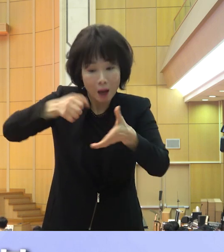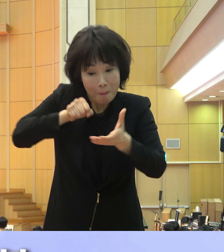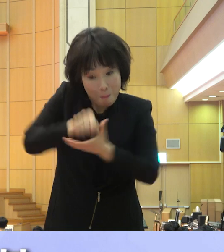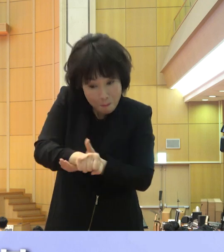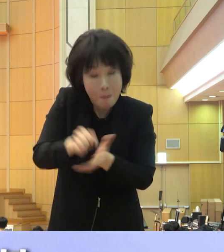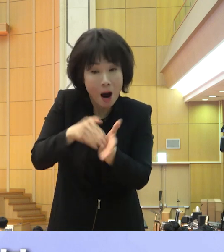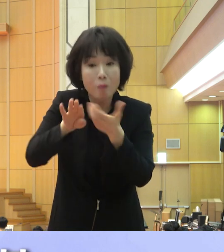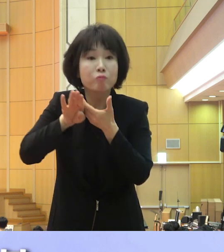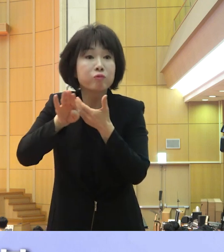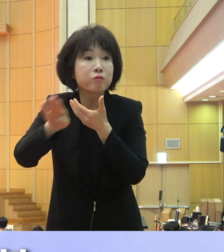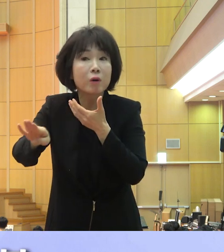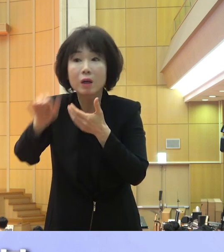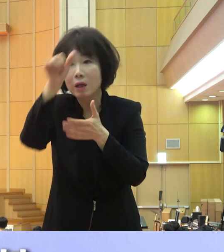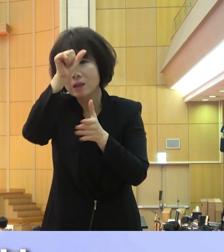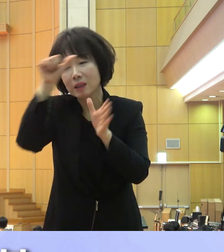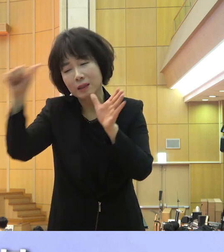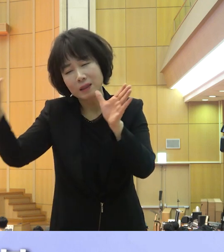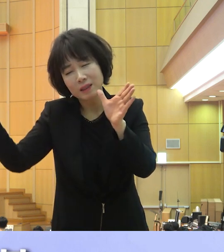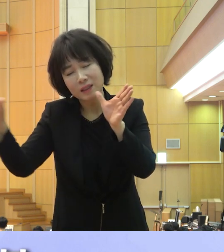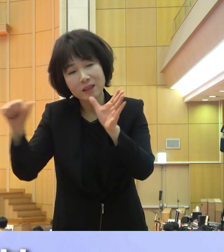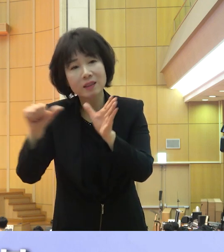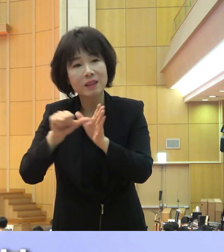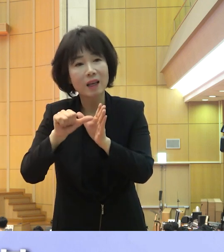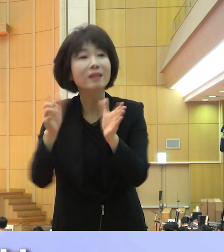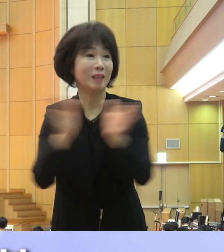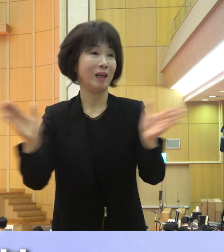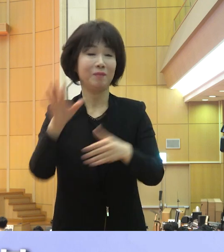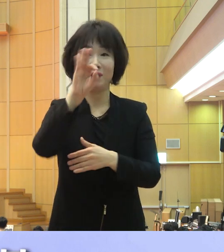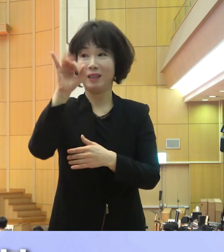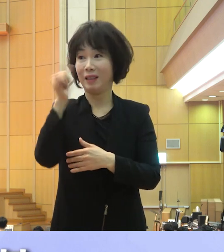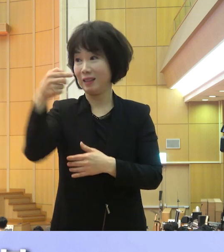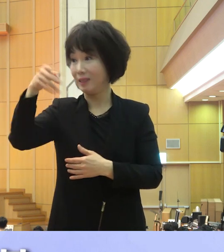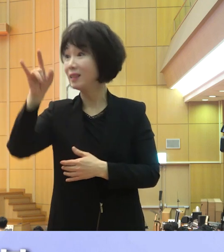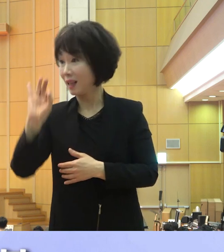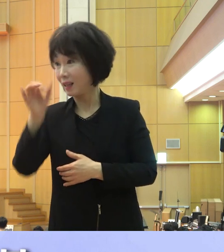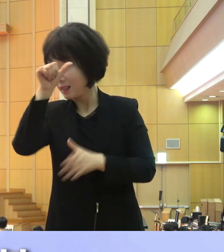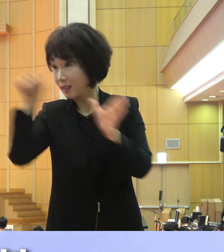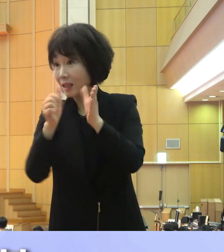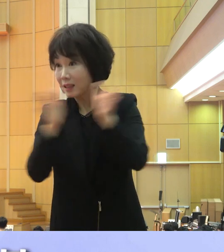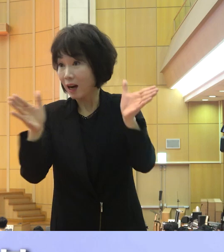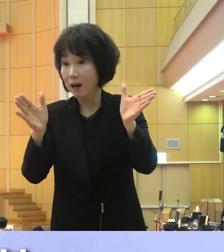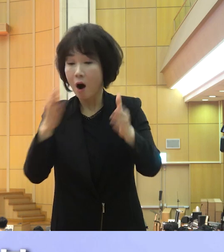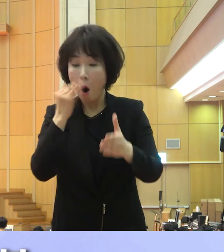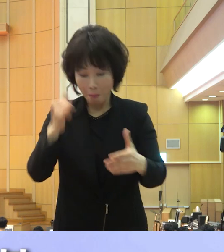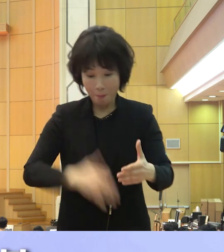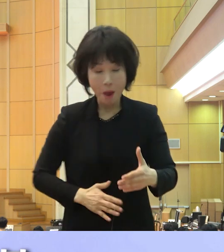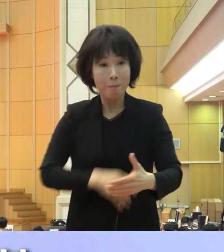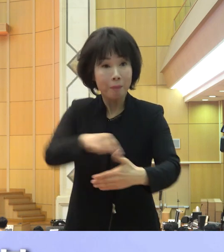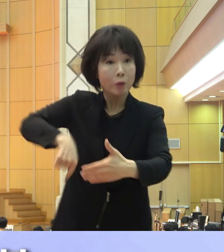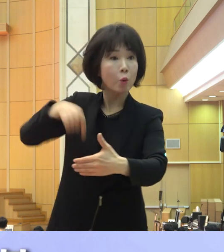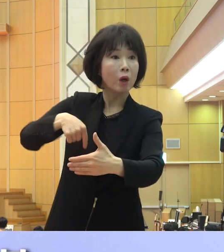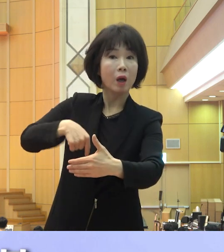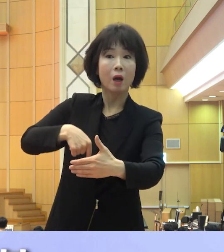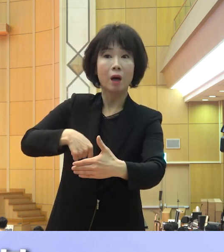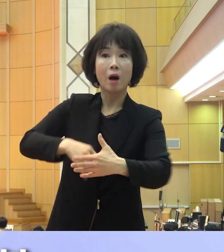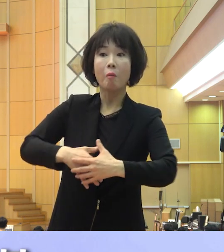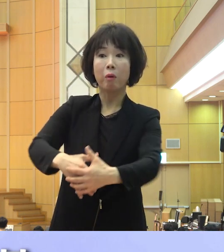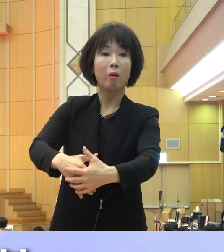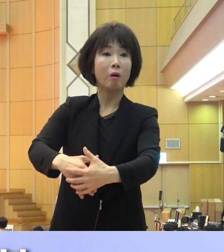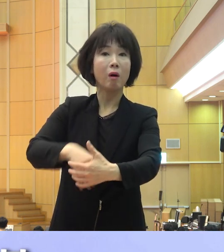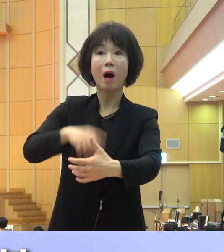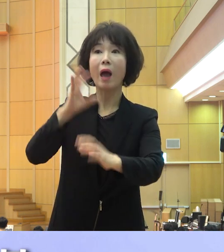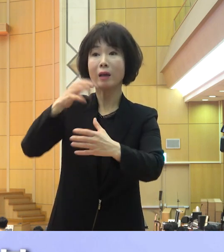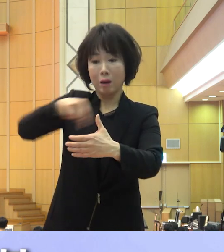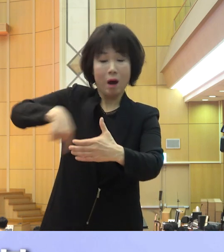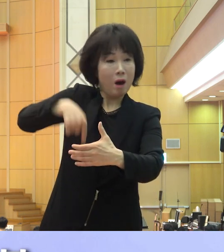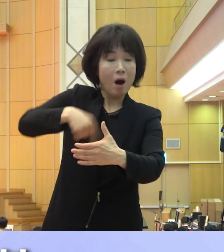왜? 사람으로서의 살 수 있기 때문에 인생이라 그럽니다. 뱃속에 있을 때는 배꼽줄